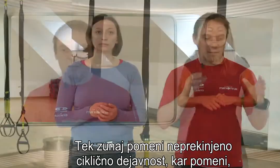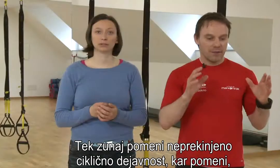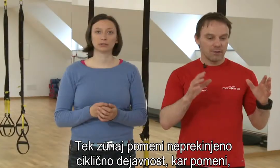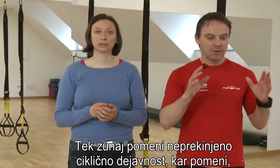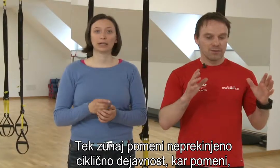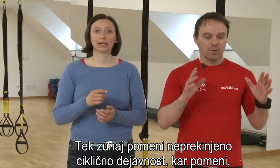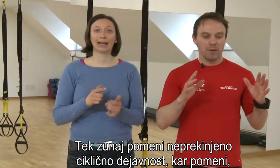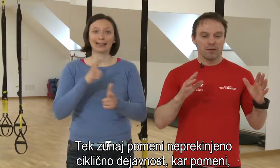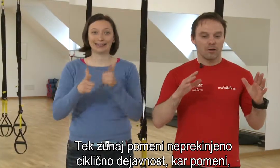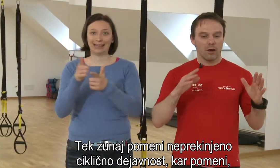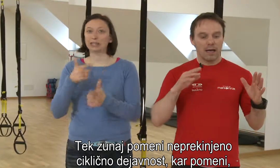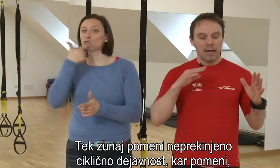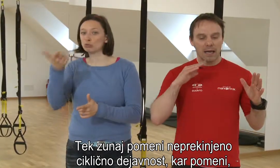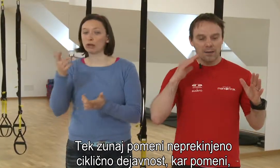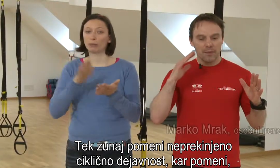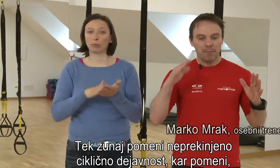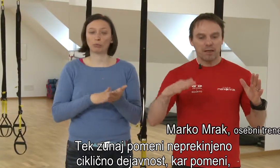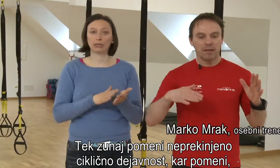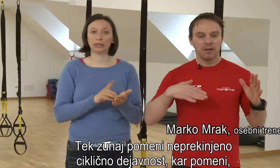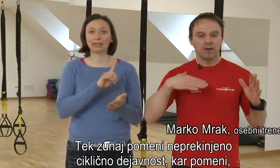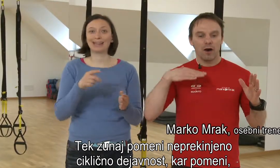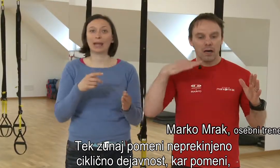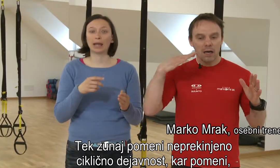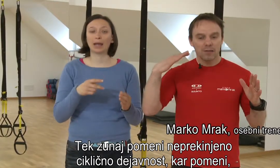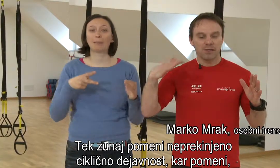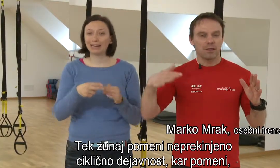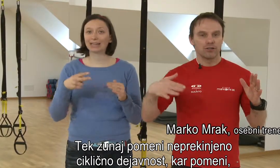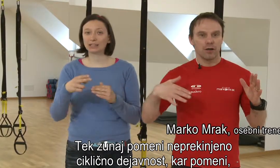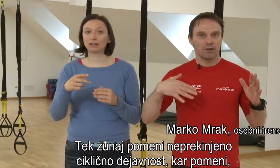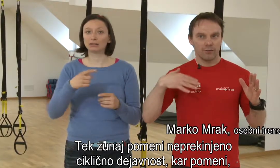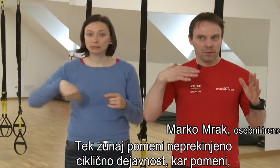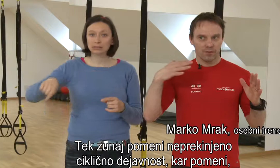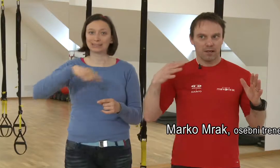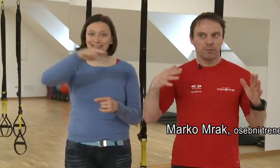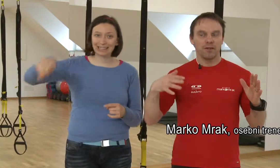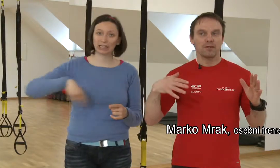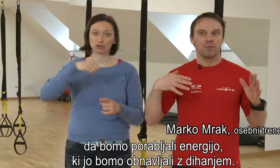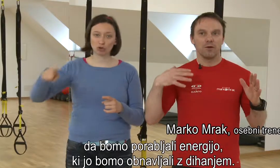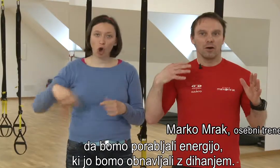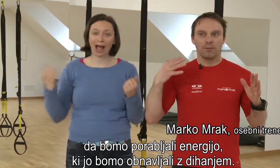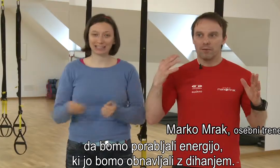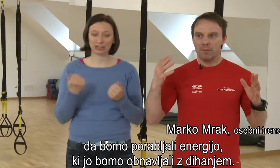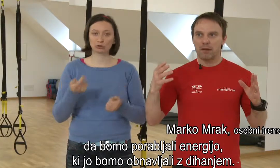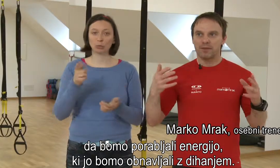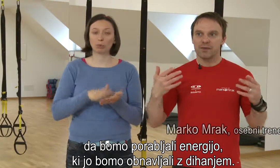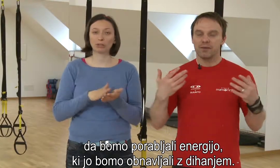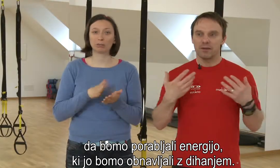Tek od zunaj pomeni neko neprekinjeno ciklično aktivnost, kar pomeni, da bomo porabljali predvsem